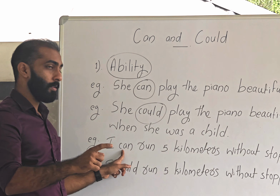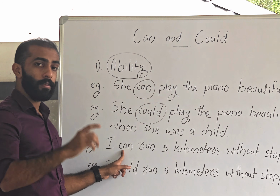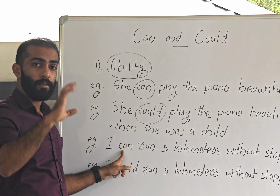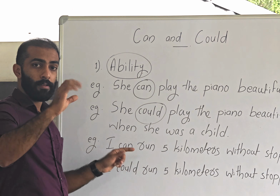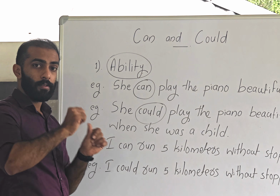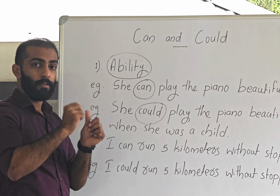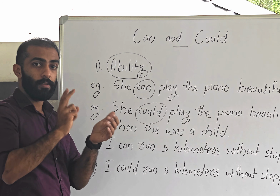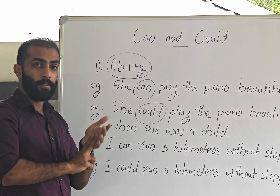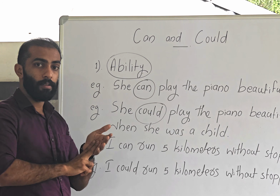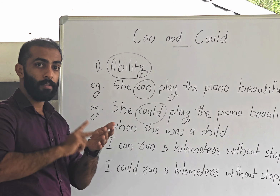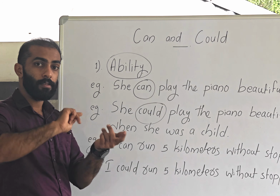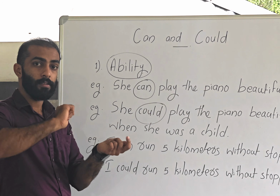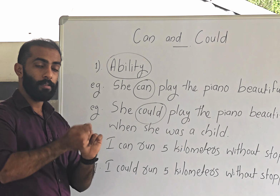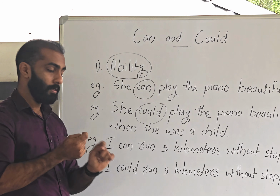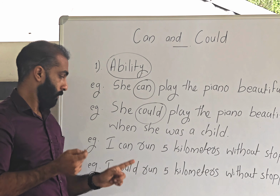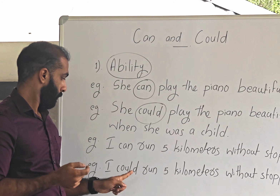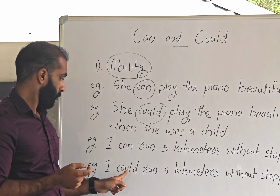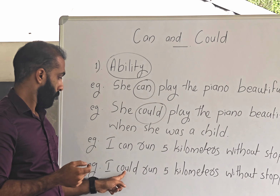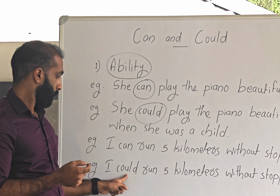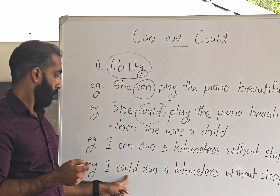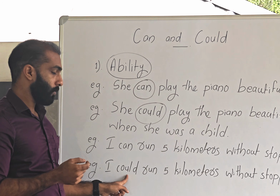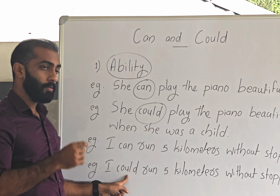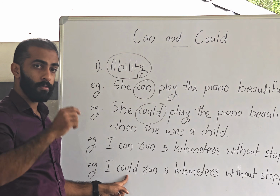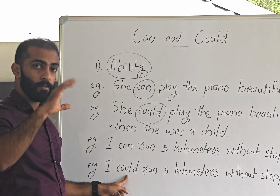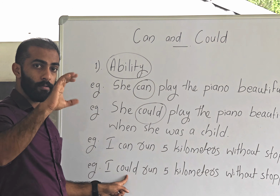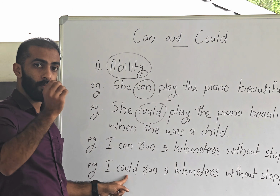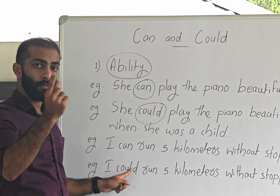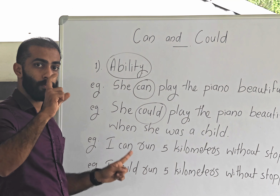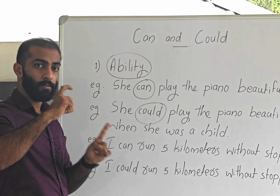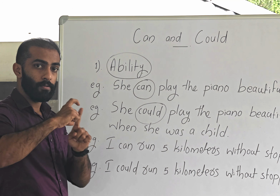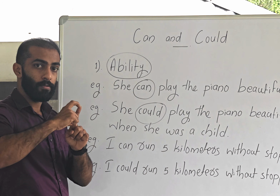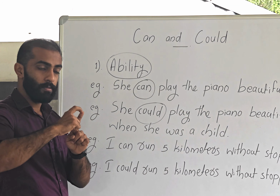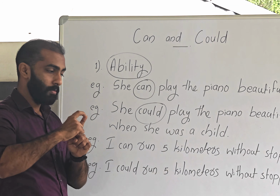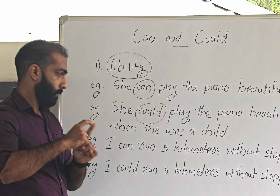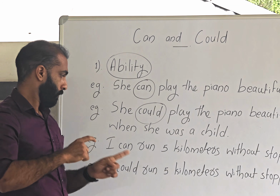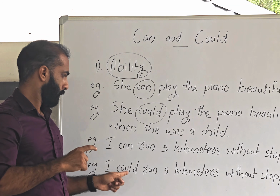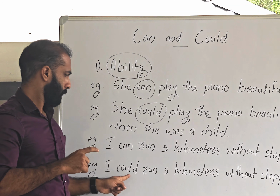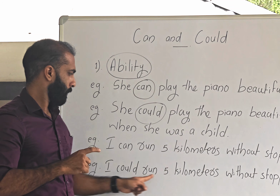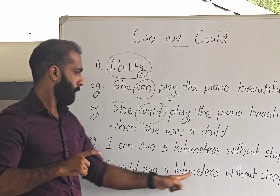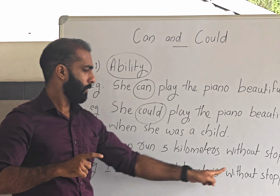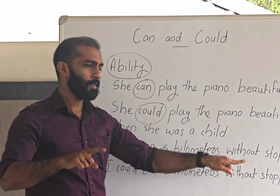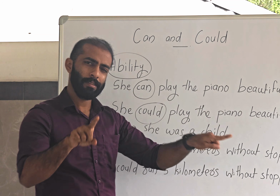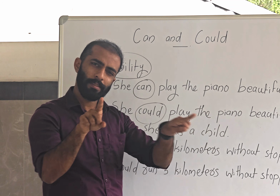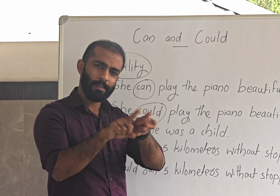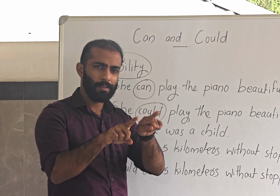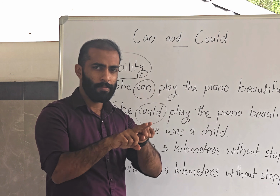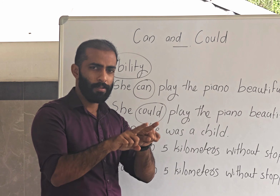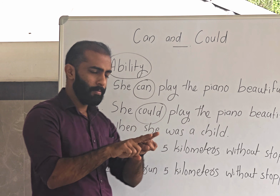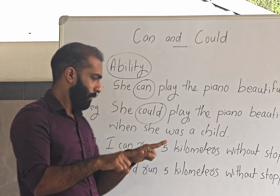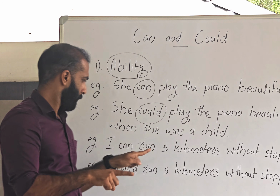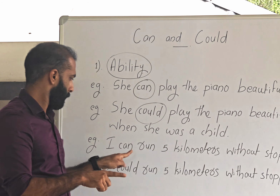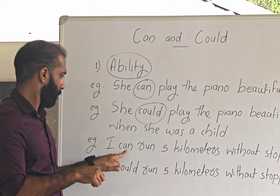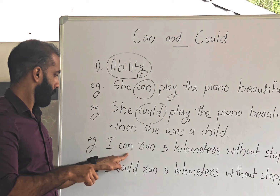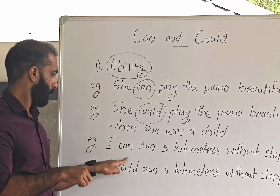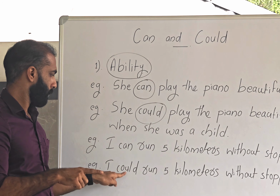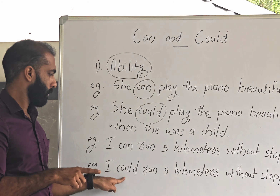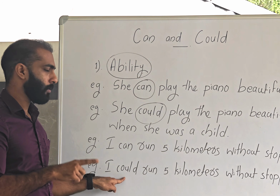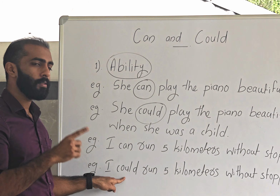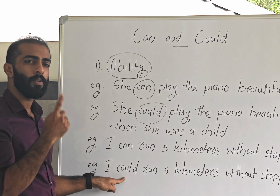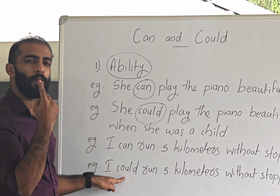കിലോമീറ്റർ നിർത്താതെ ഓടാൻ കഴിയും എന്നതാണ് ഇവിടെ ക്യാൻ എന്നുള്ളത് കൊണ്ട് ഉദ്ദേശിക്കുന്നത്. അതേസമയം നമ്മൾ ക്യാൻ മാറ്റി കുഡ് വയ്ക്കുകയാണെങ്കിൽ എന്തായിരിക്കും